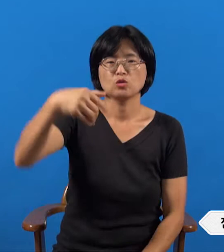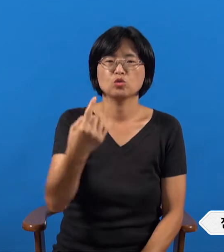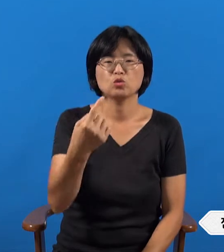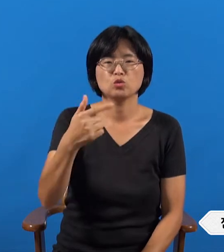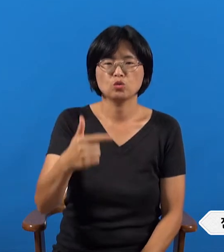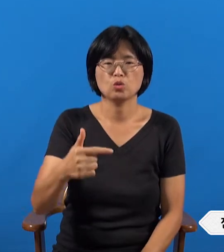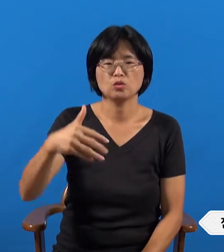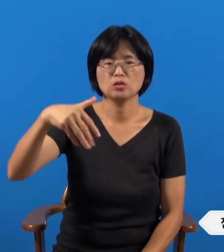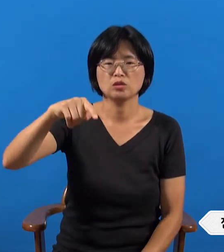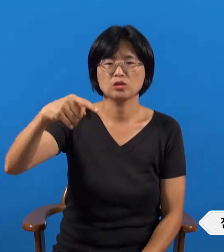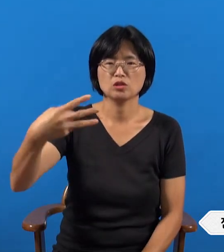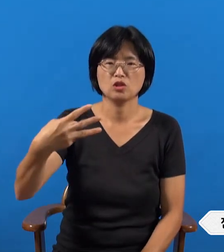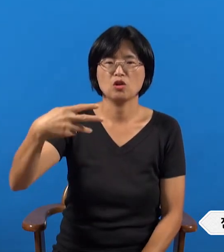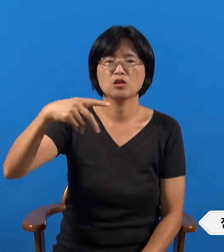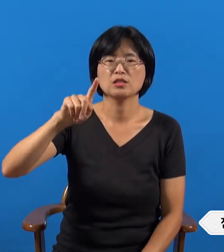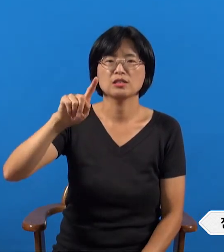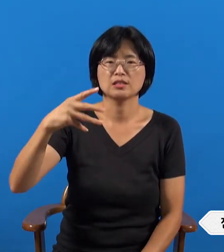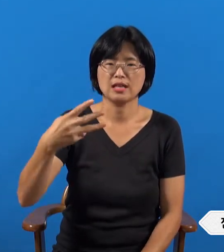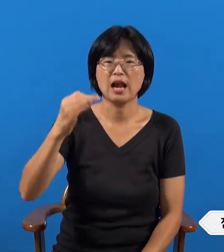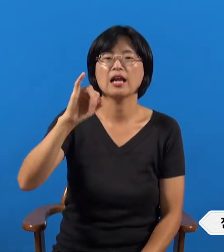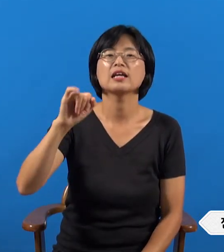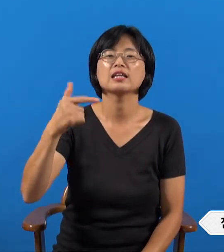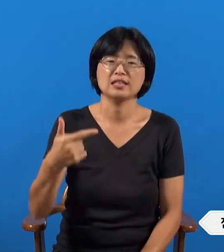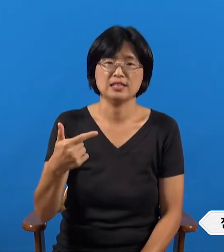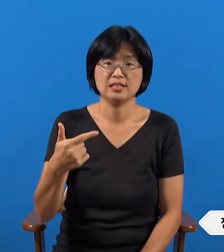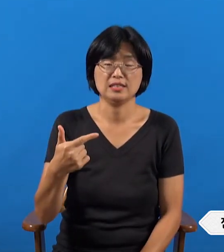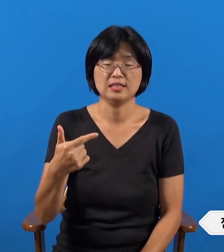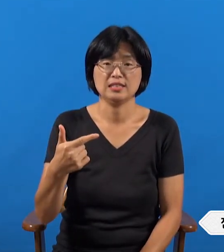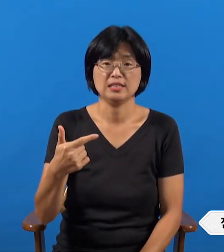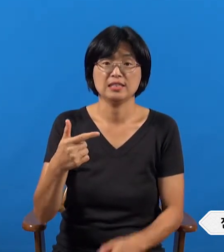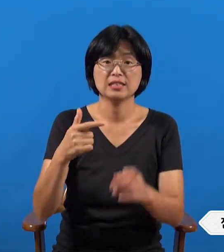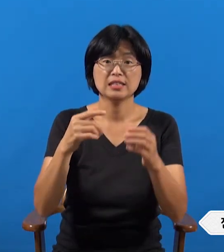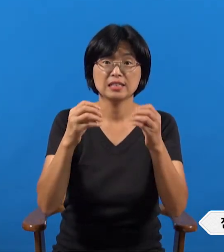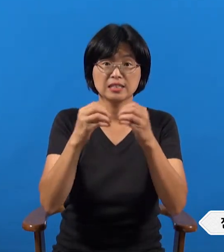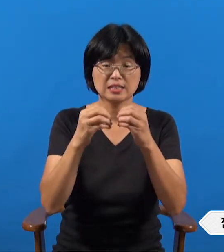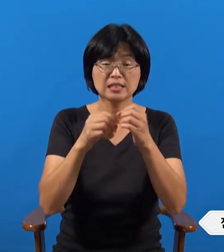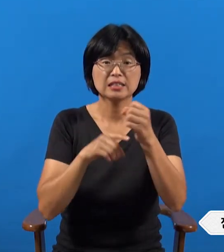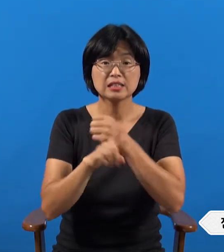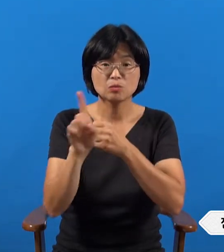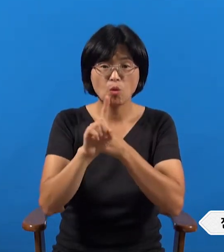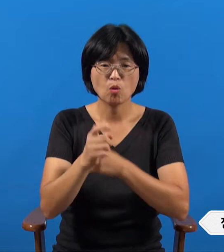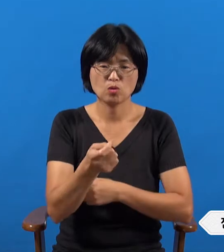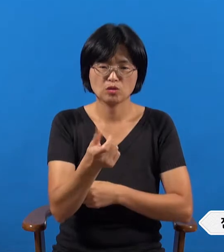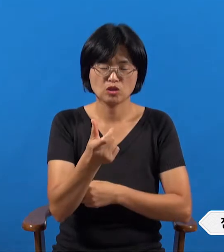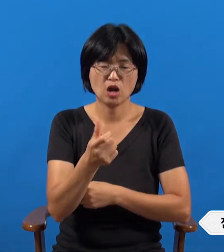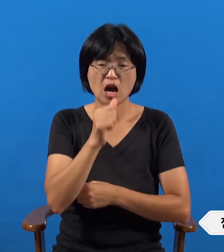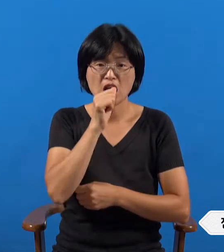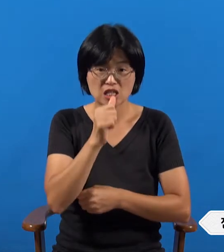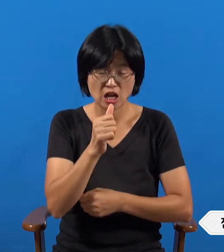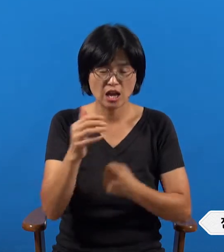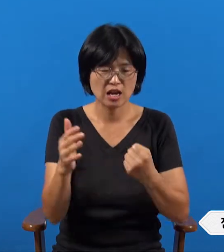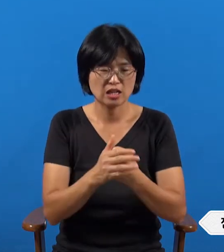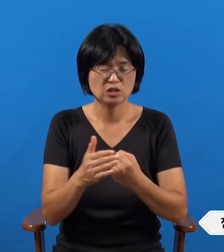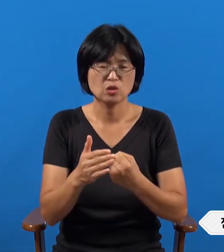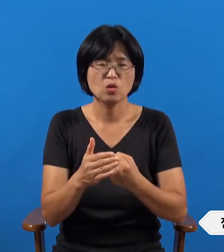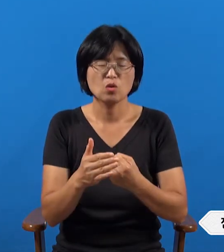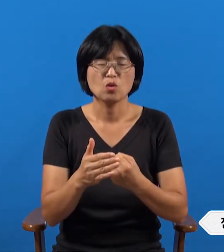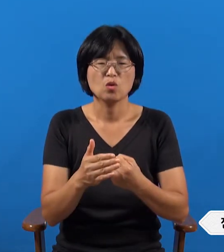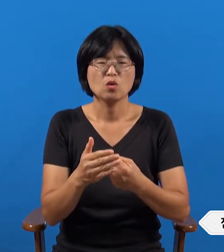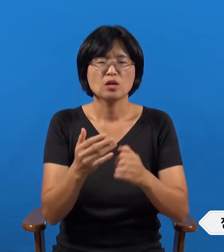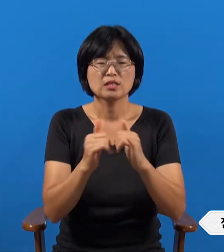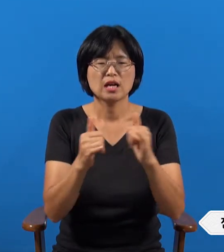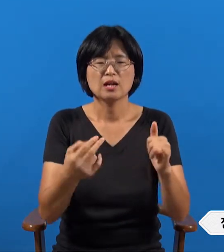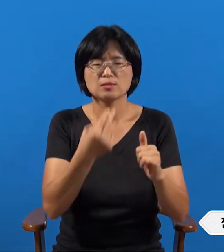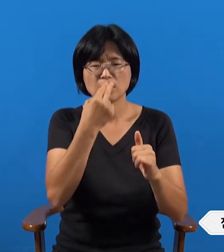촌철살인이란 단어입니다. 촌철살인이란 단어는 작은 쇠붙이로 사람의 생명을 잃는 것처럼